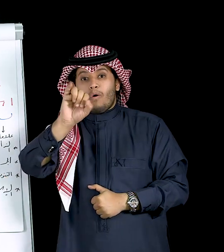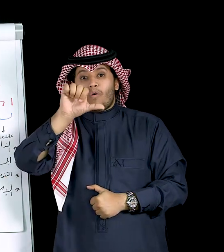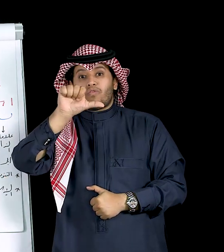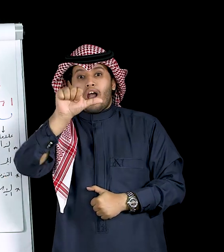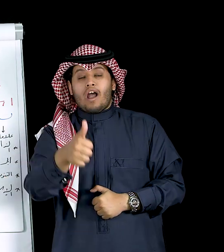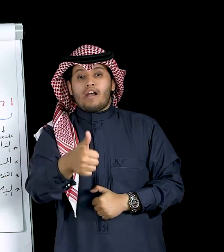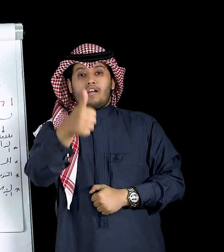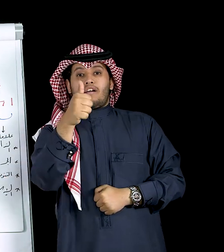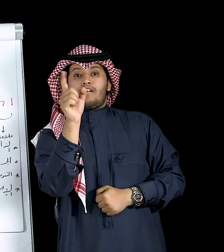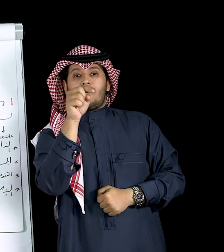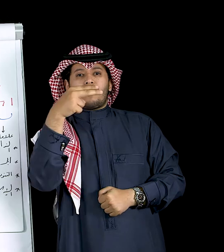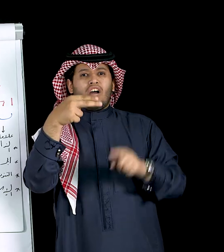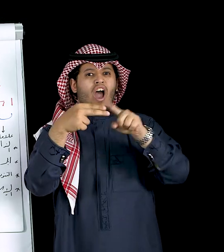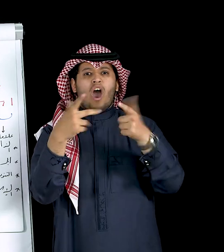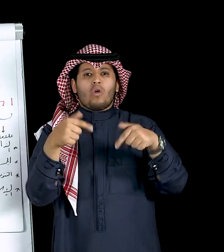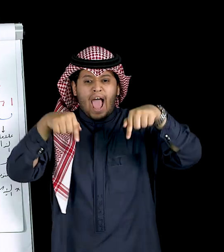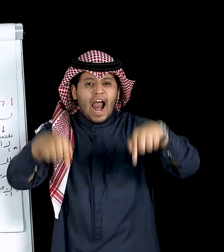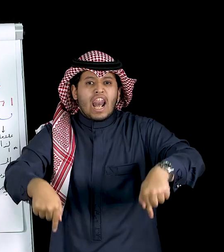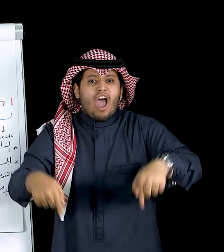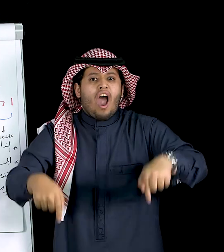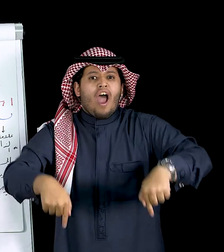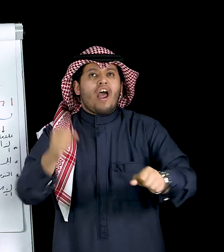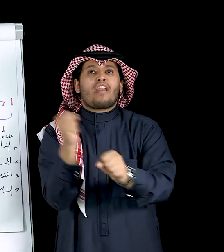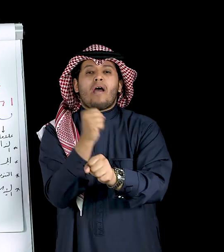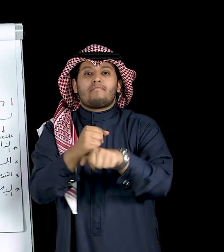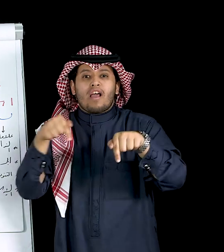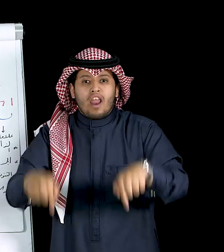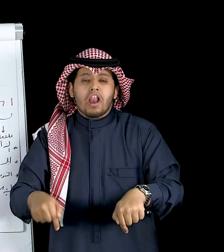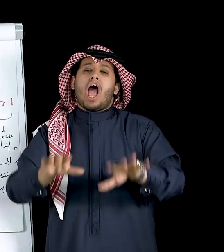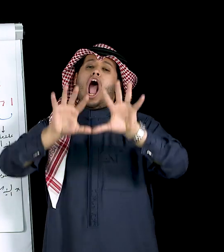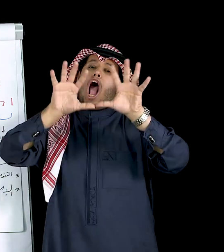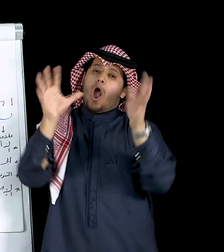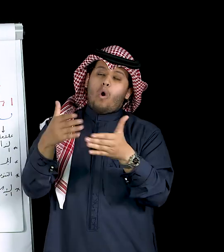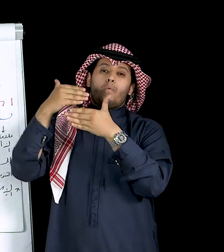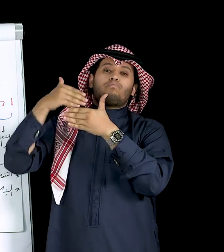يدل على الزمن الحاضر أو المستقبل،